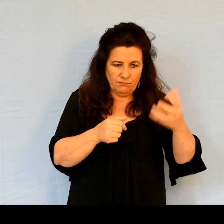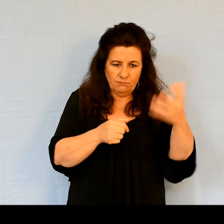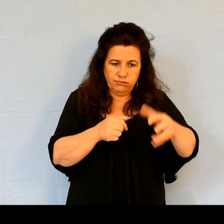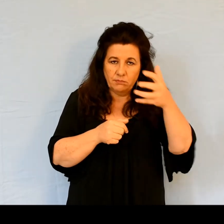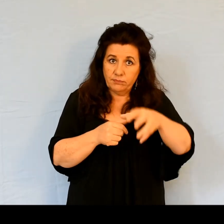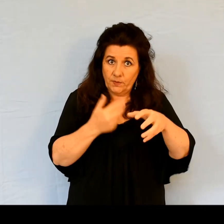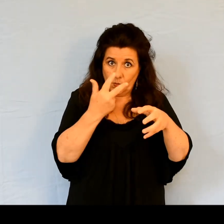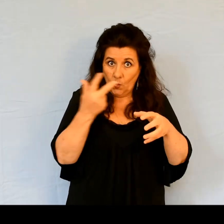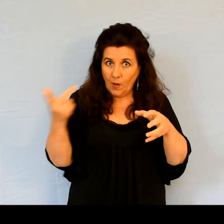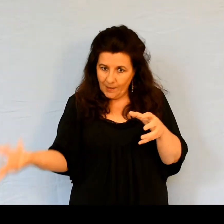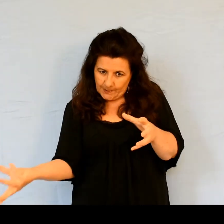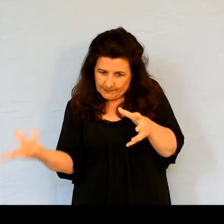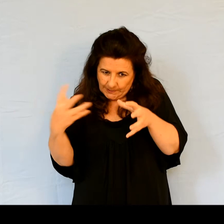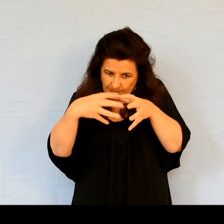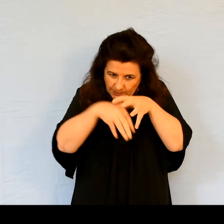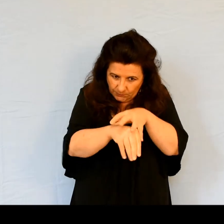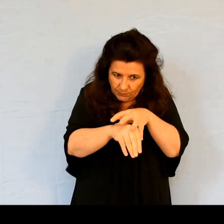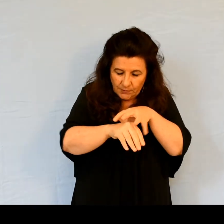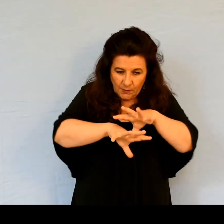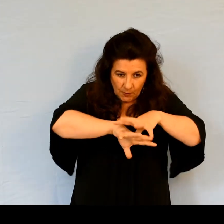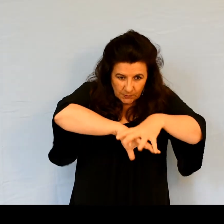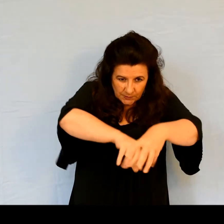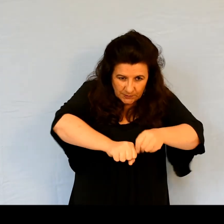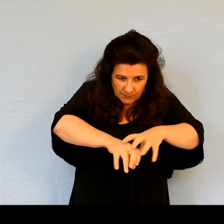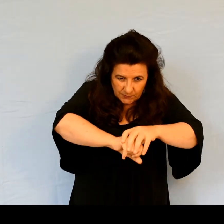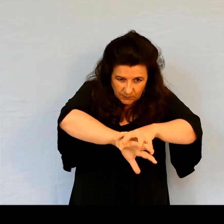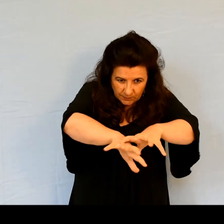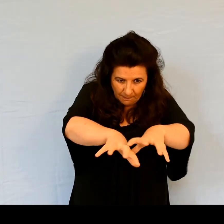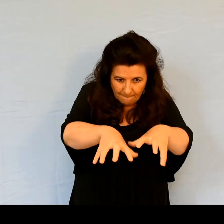jusqu'à ce que toute la pâte est levée.